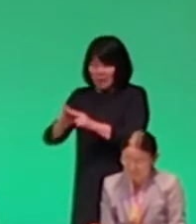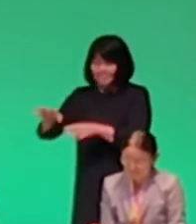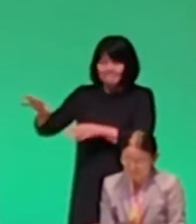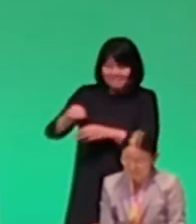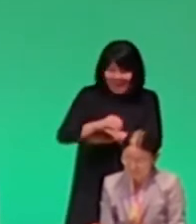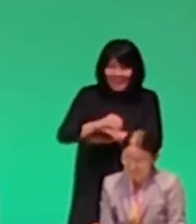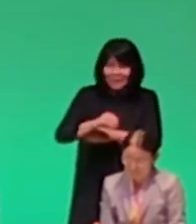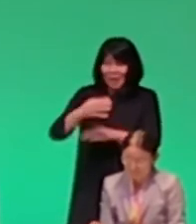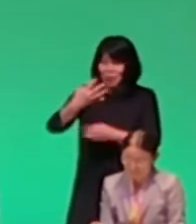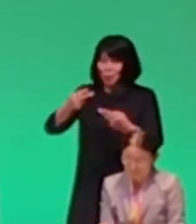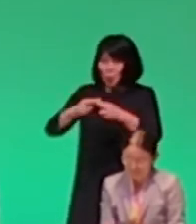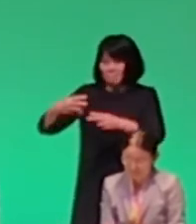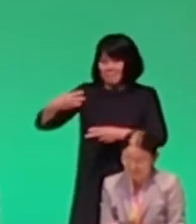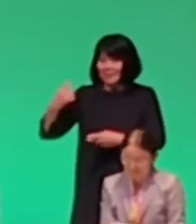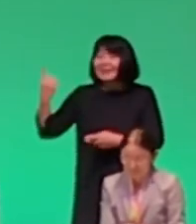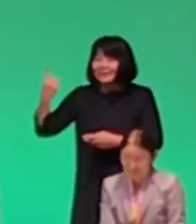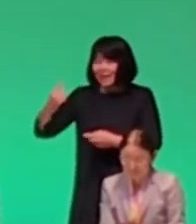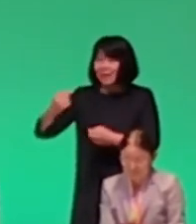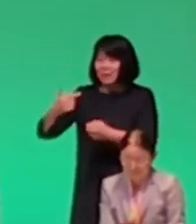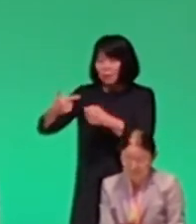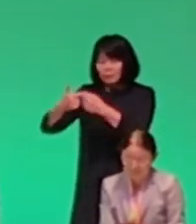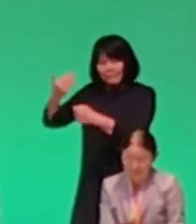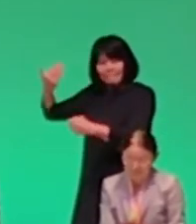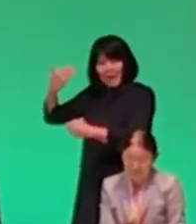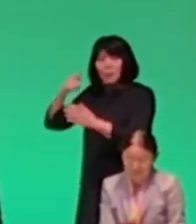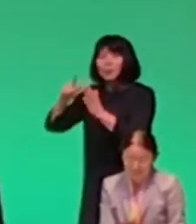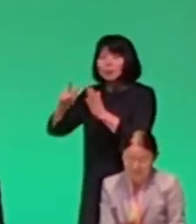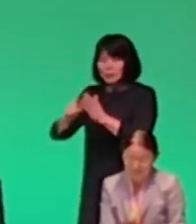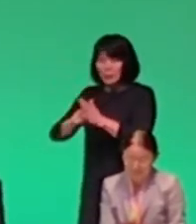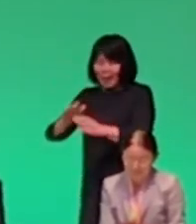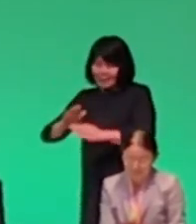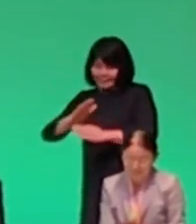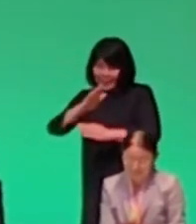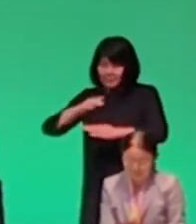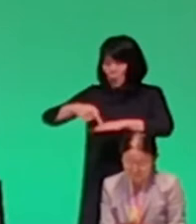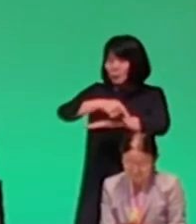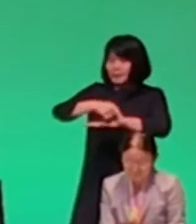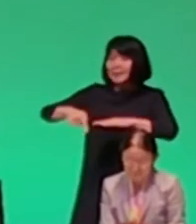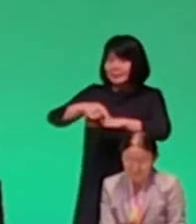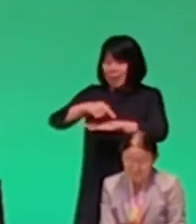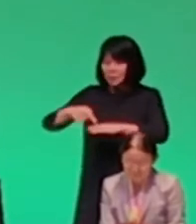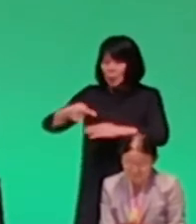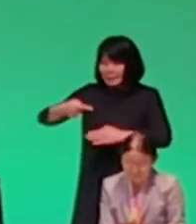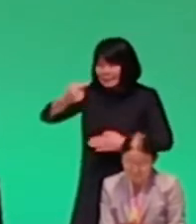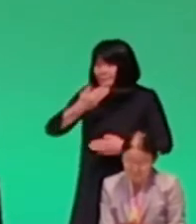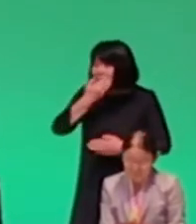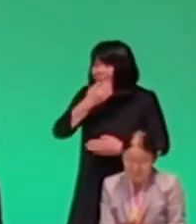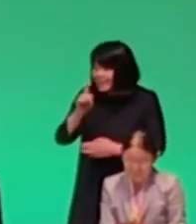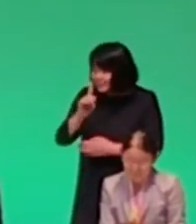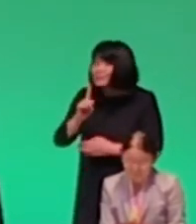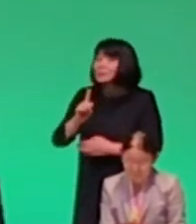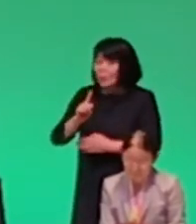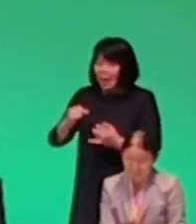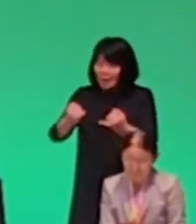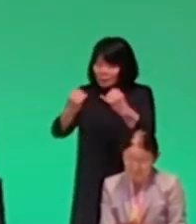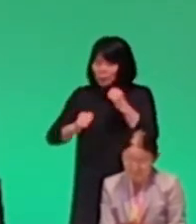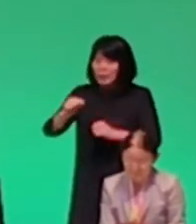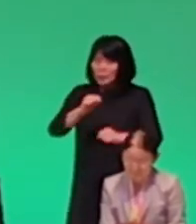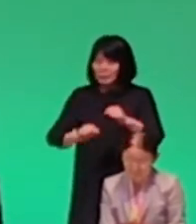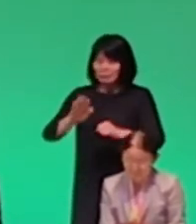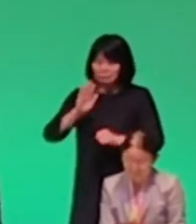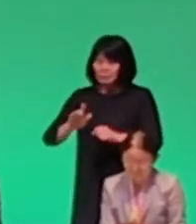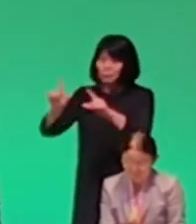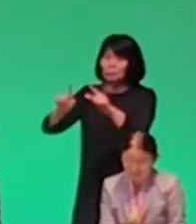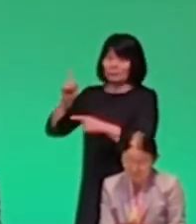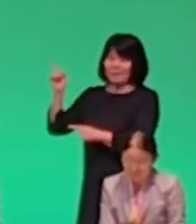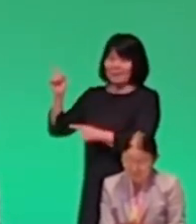、とにかく当時は成長戦略の一丁目一番地は、女性の活躍だって言って